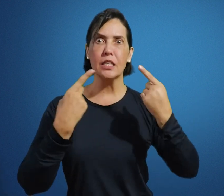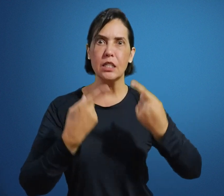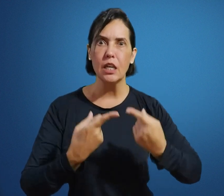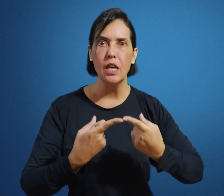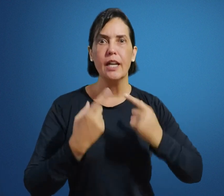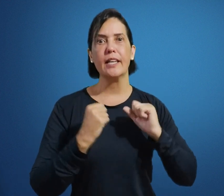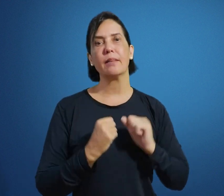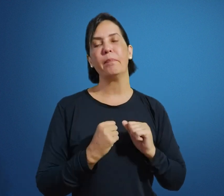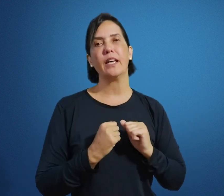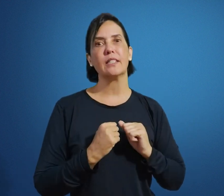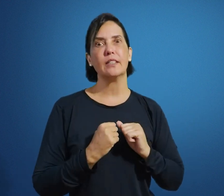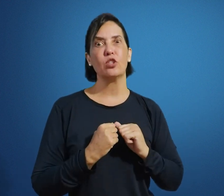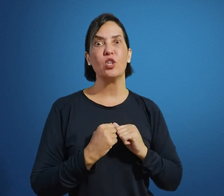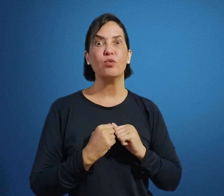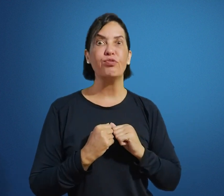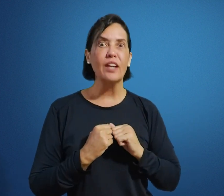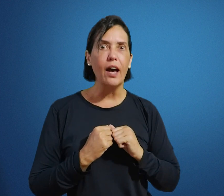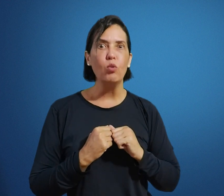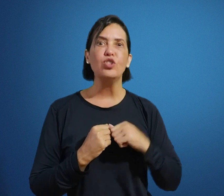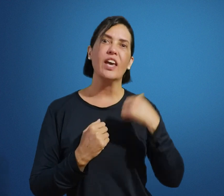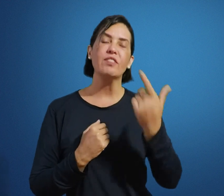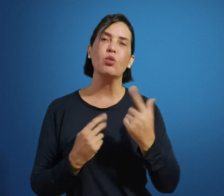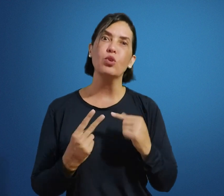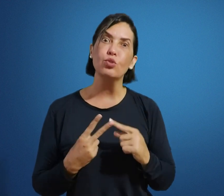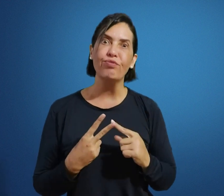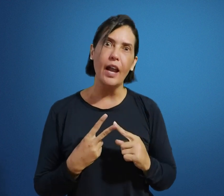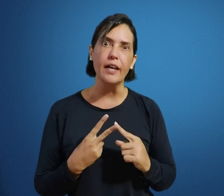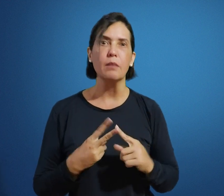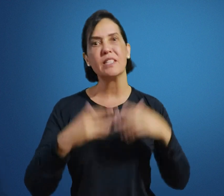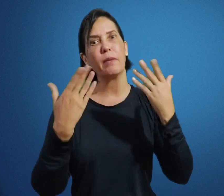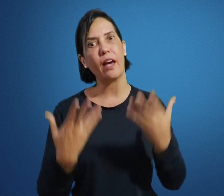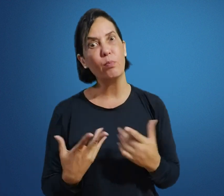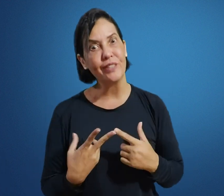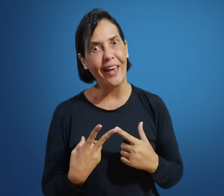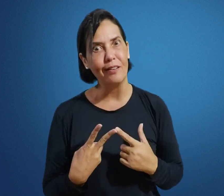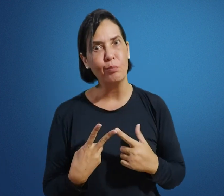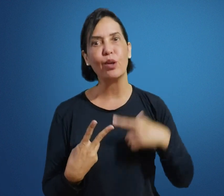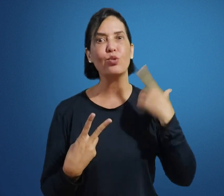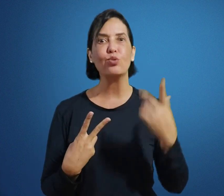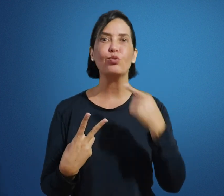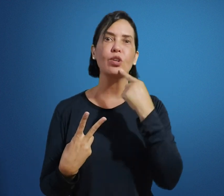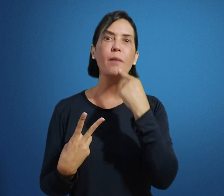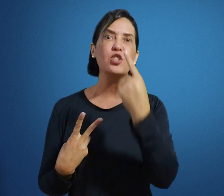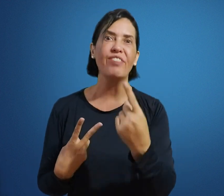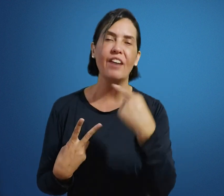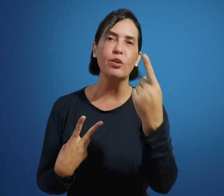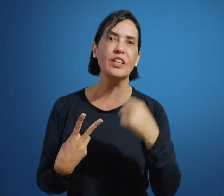chegasse nesse objetivo final de que era fazer com que o surdo falasse, mas também caiu por terra, porque o surdo só repetia a palavra e não entendia o